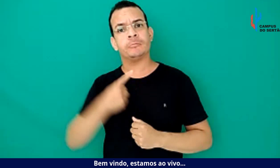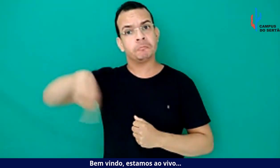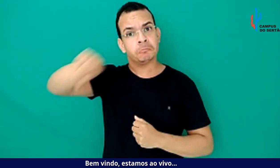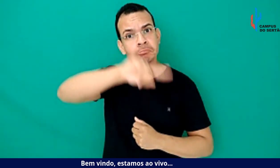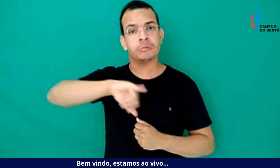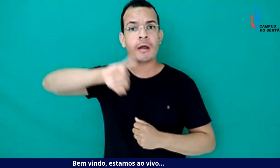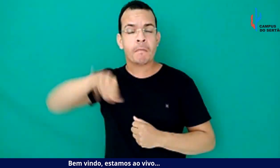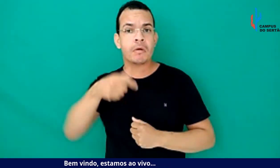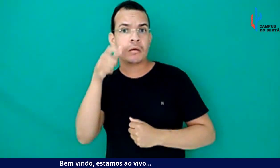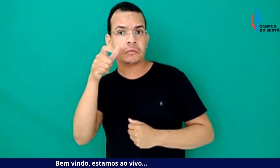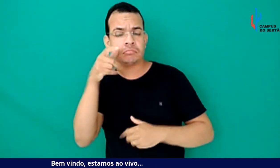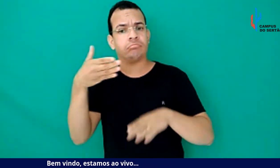live